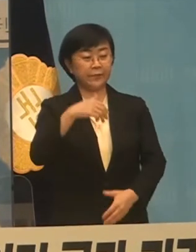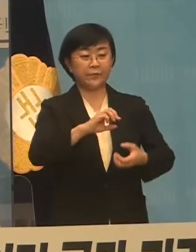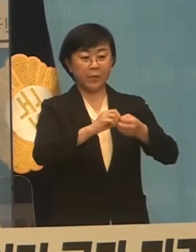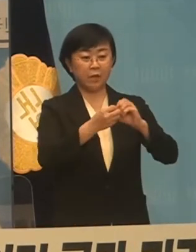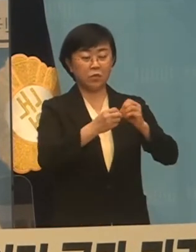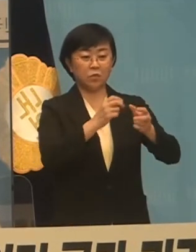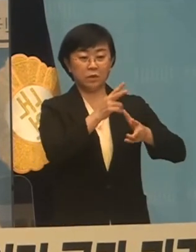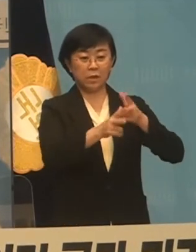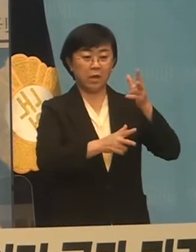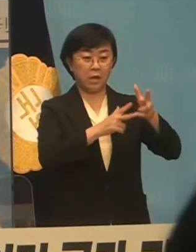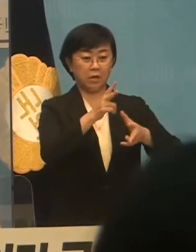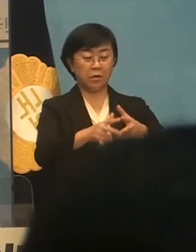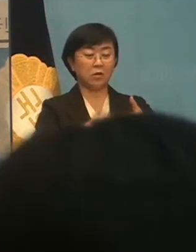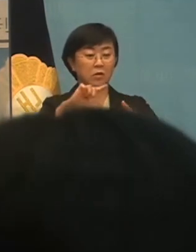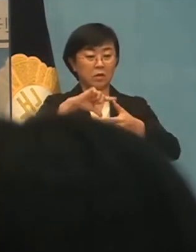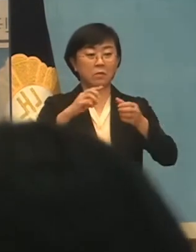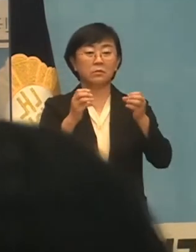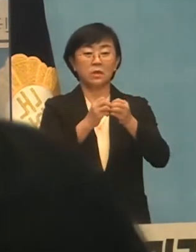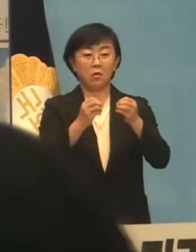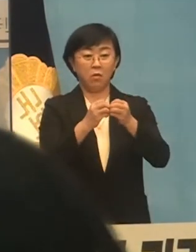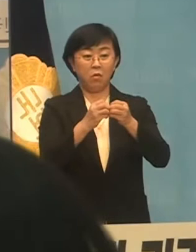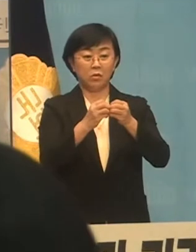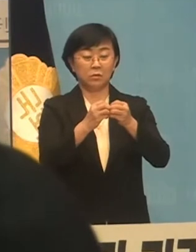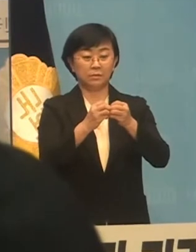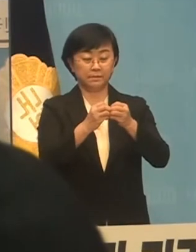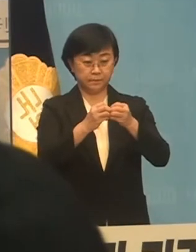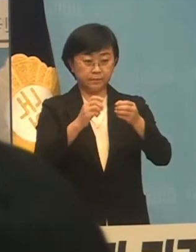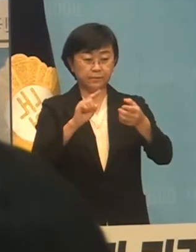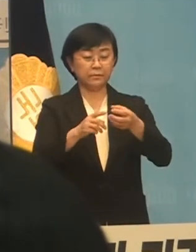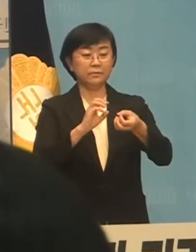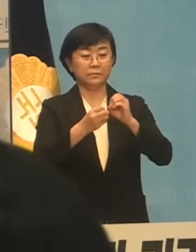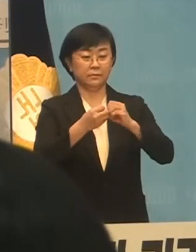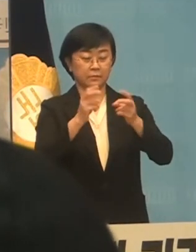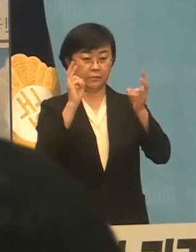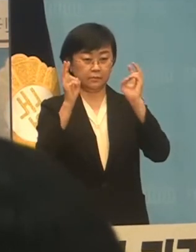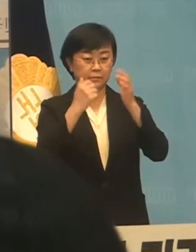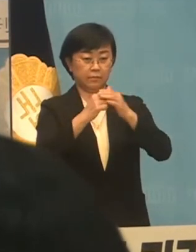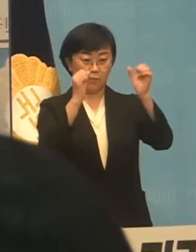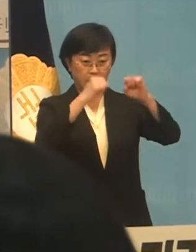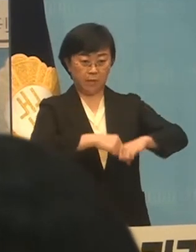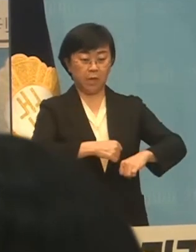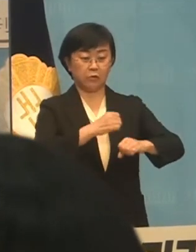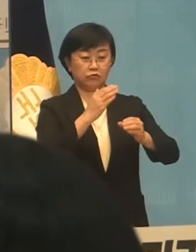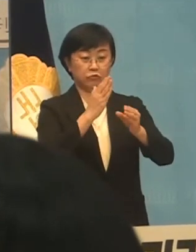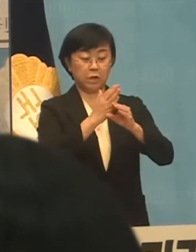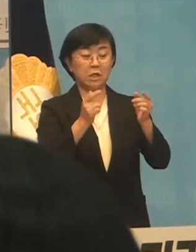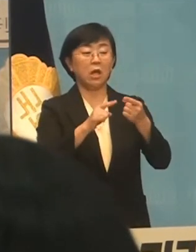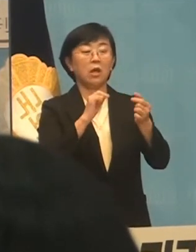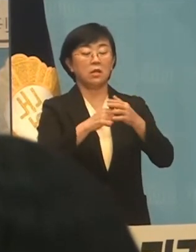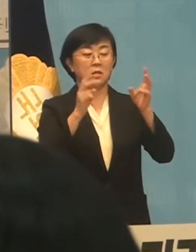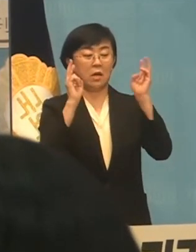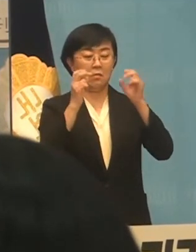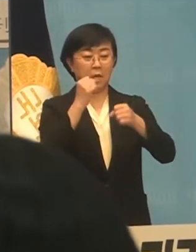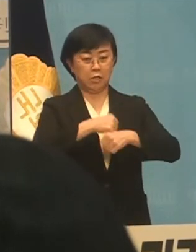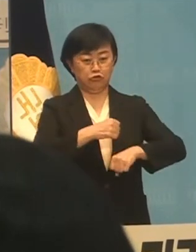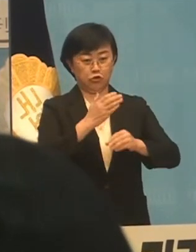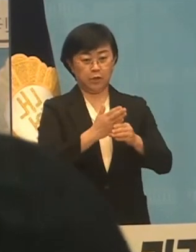제조산업의 심장, 경남 창원의 제조업이 무너지고 있습니다. 탄탄했던 제조기업이 망가지고